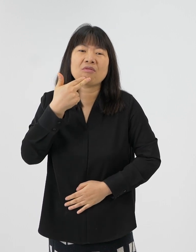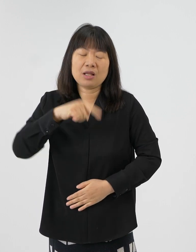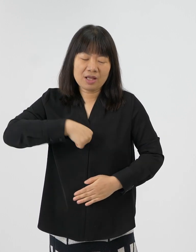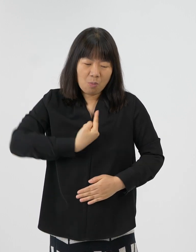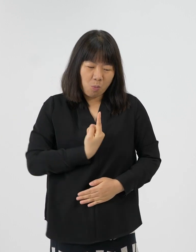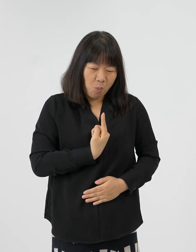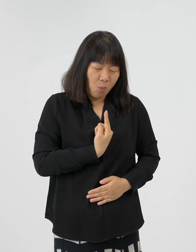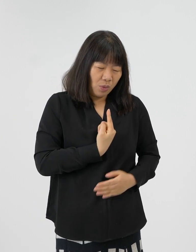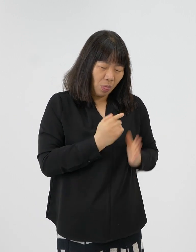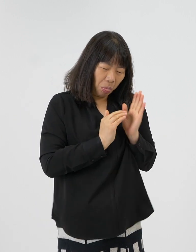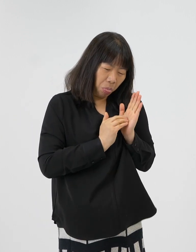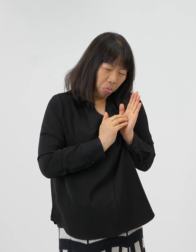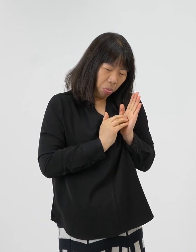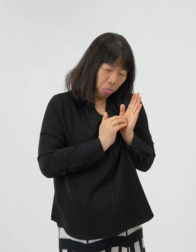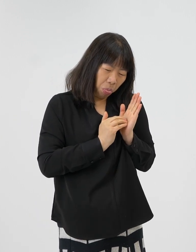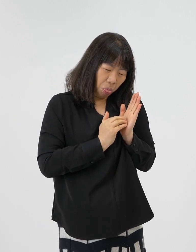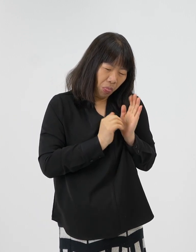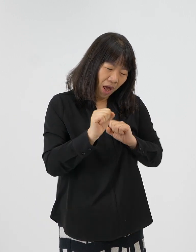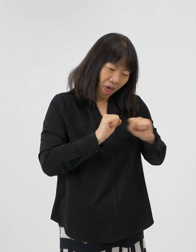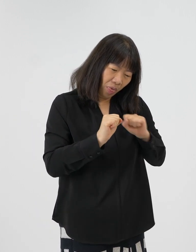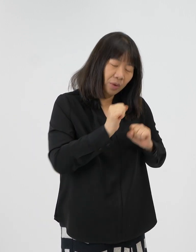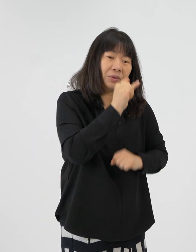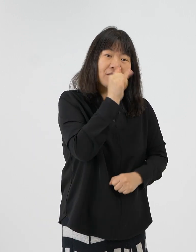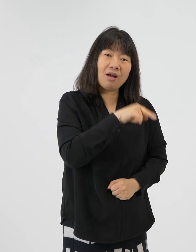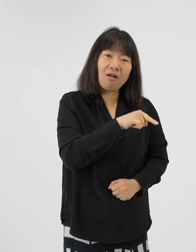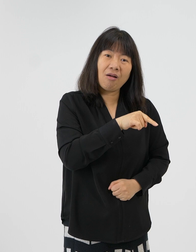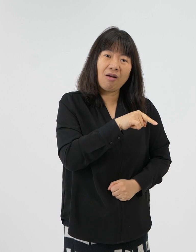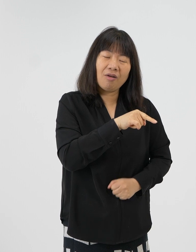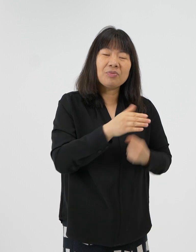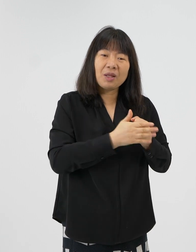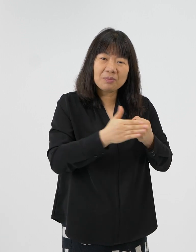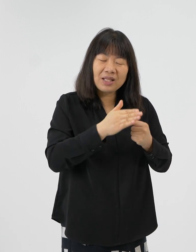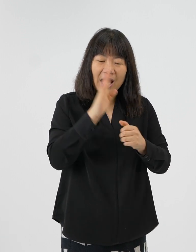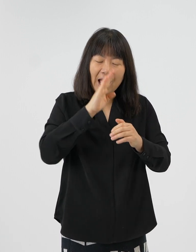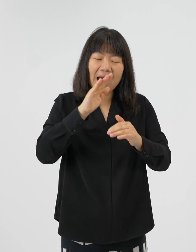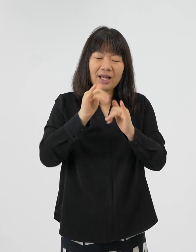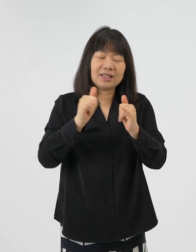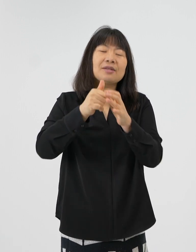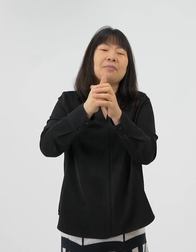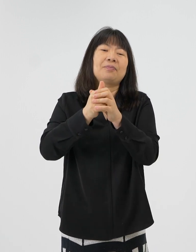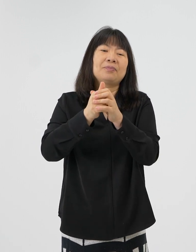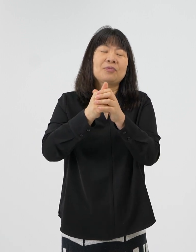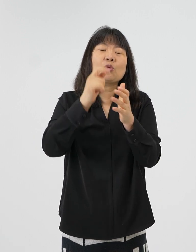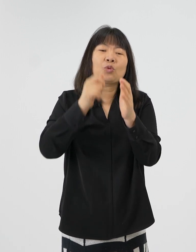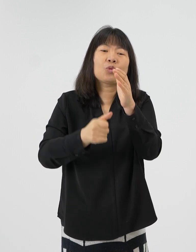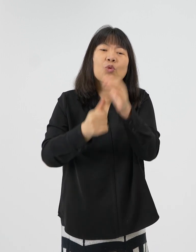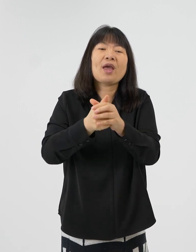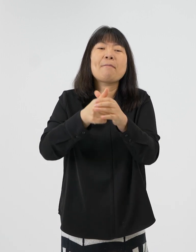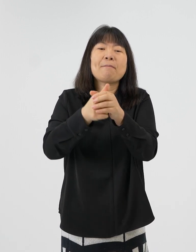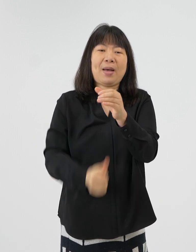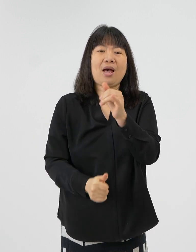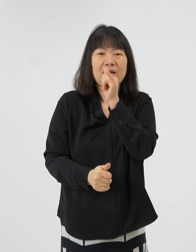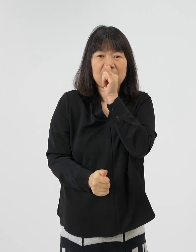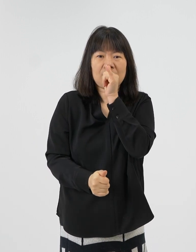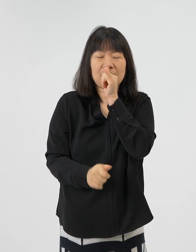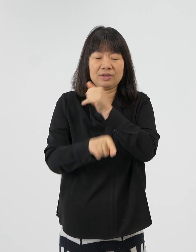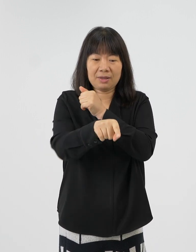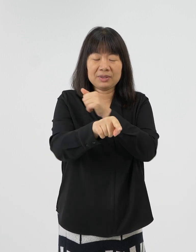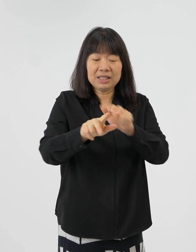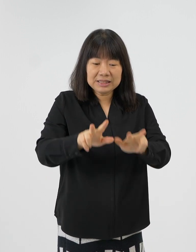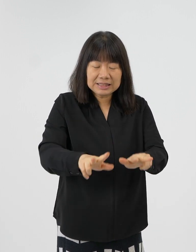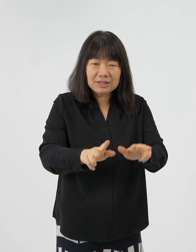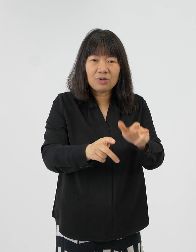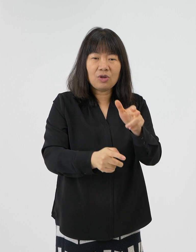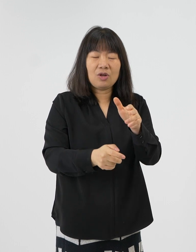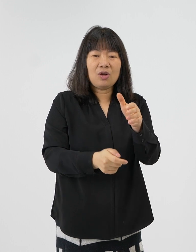빠지는 지름길입니다. 그러니까 이 꾀라는 말은 여호와께 묻지 않는 태도를 얘기하는 거예요. 자,